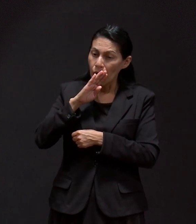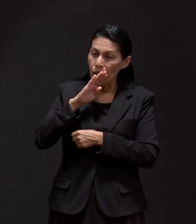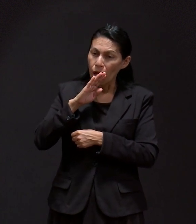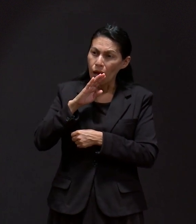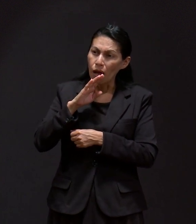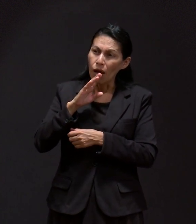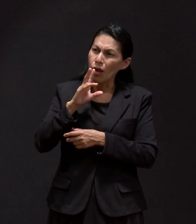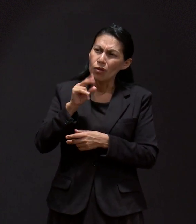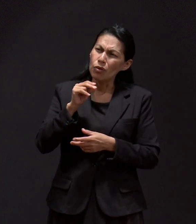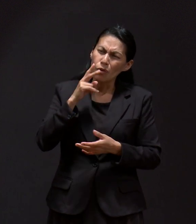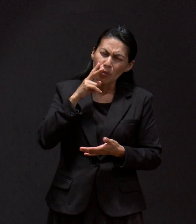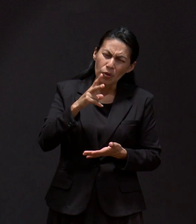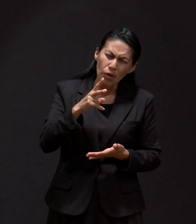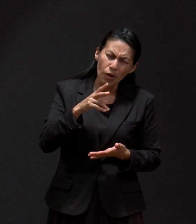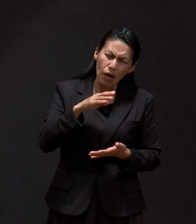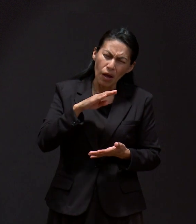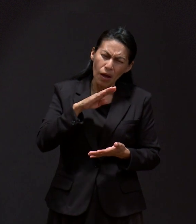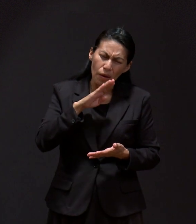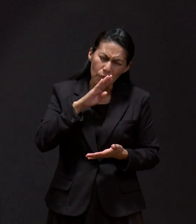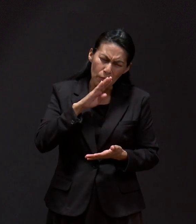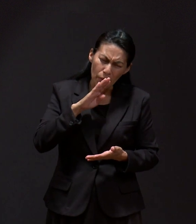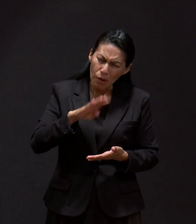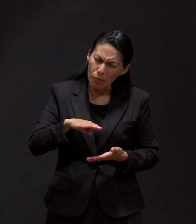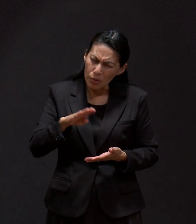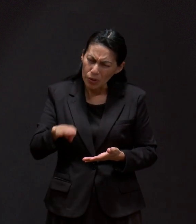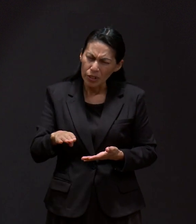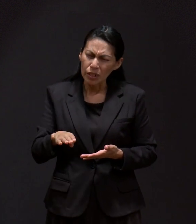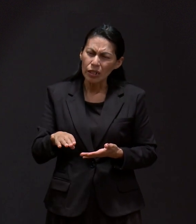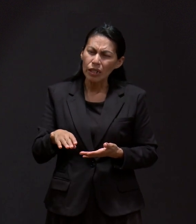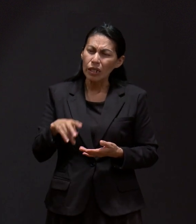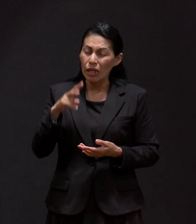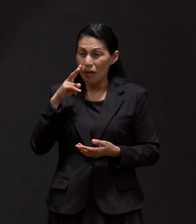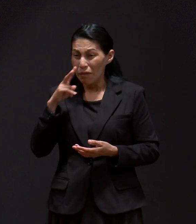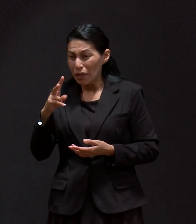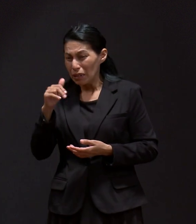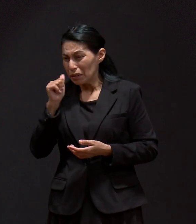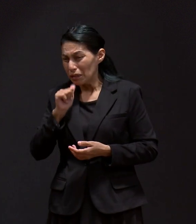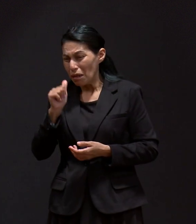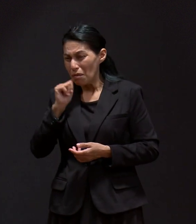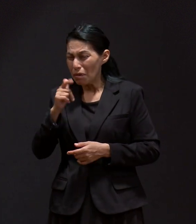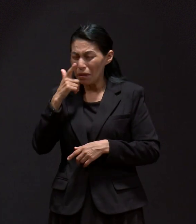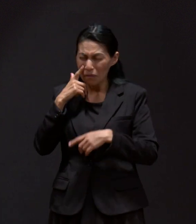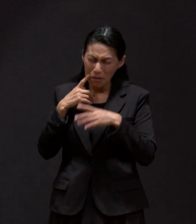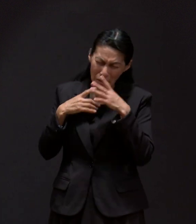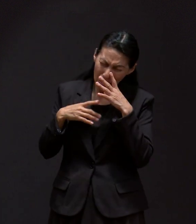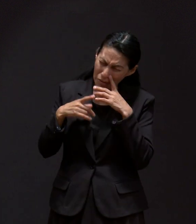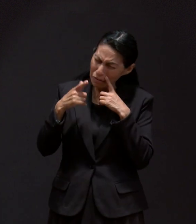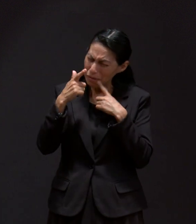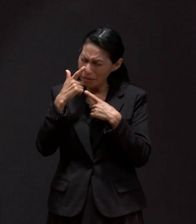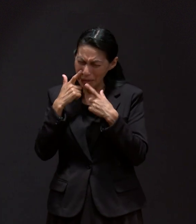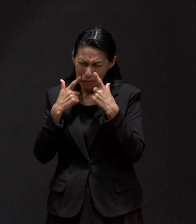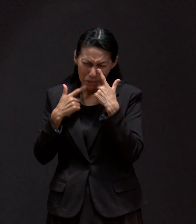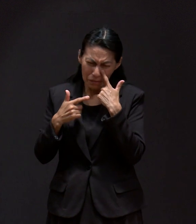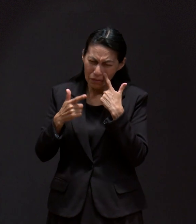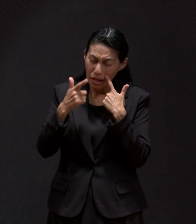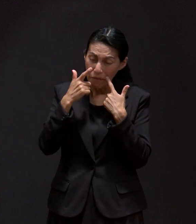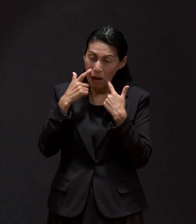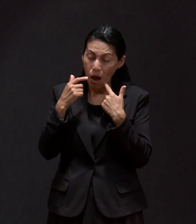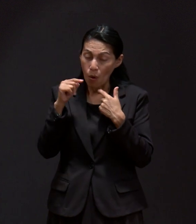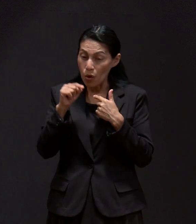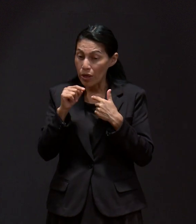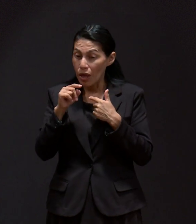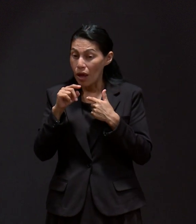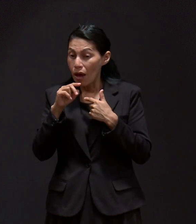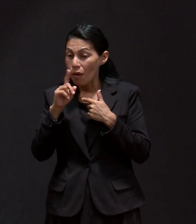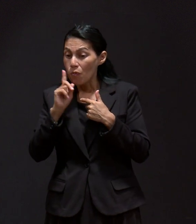su mamá y nos impactó mucho nuestra vida de los hijos fue muy doloroso verla llorar por mucho tiempo porque no pudo